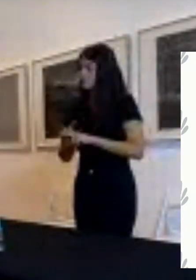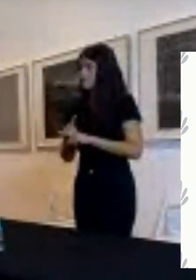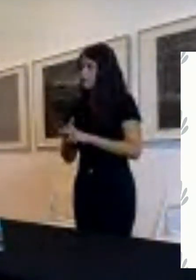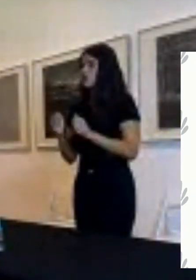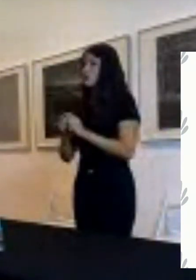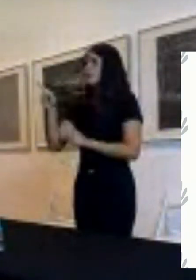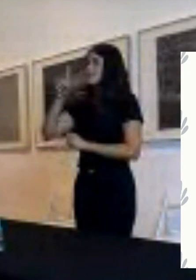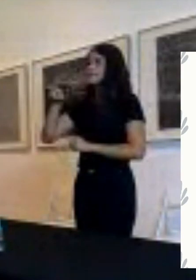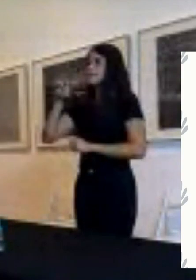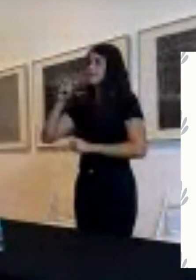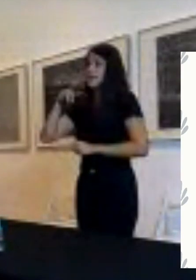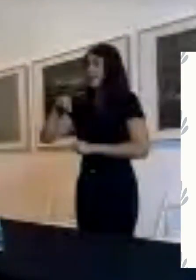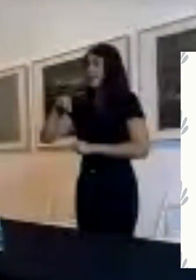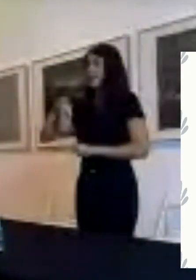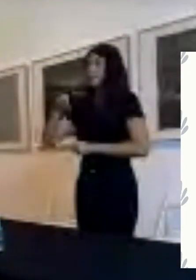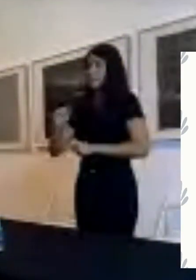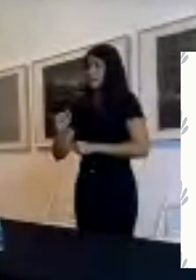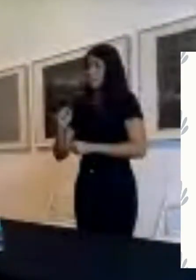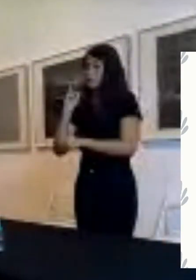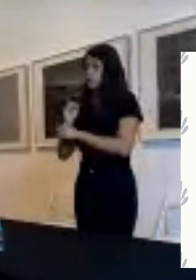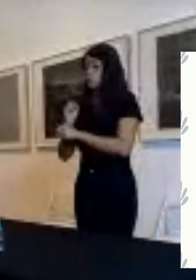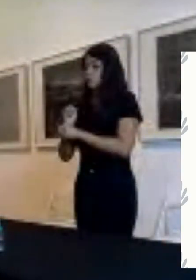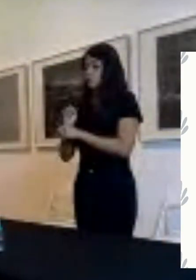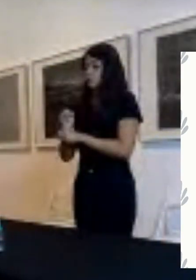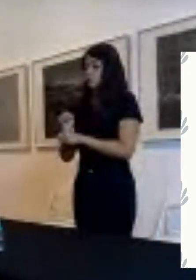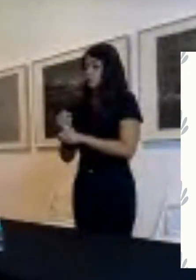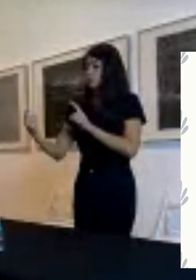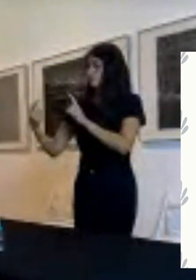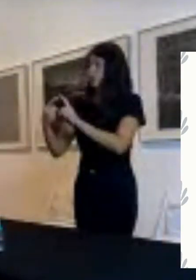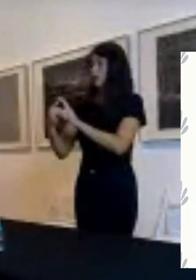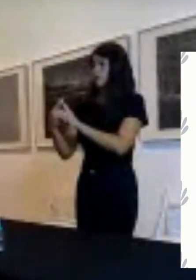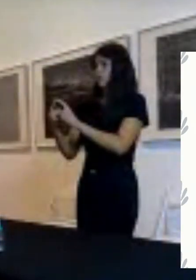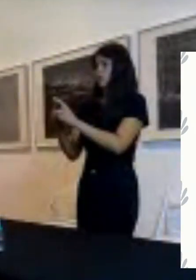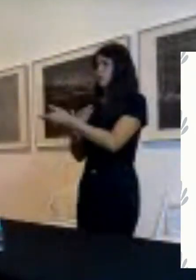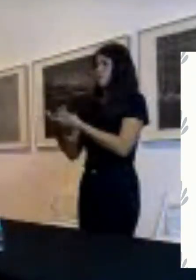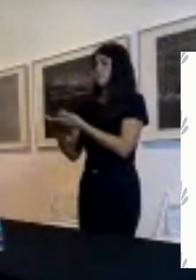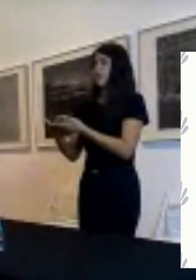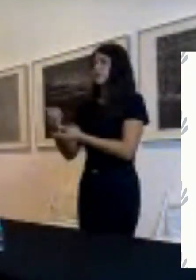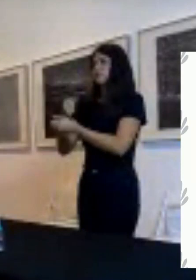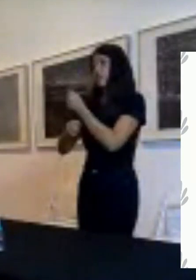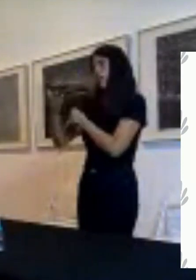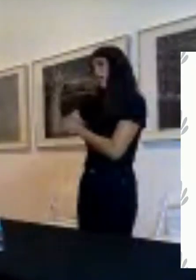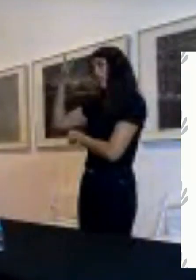Senama, ¿verdad?, que fue con quien nos pusimos en contacto hace muchos años atrás